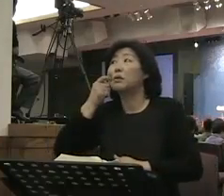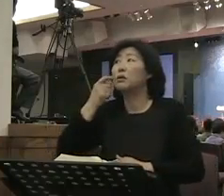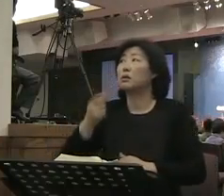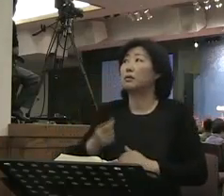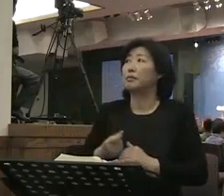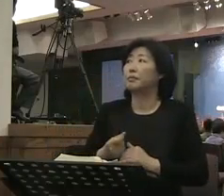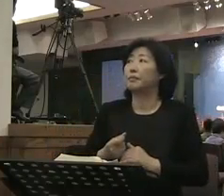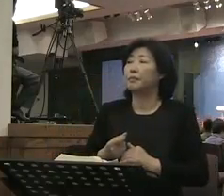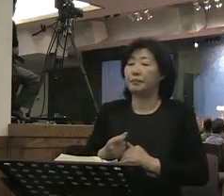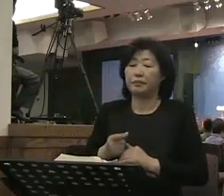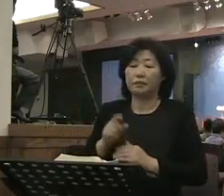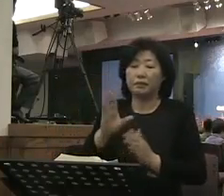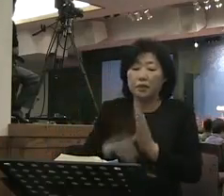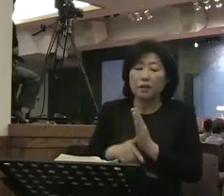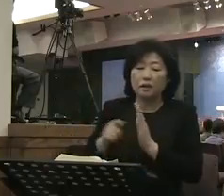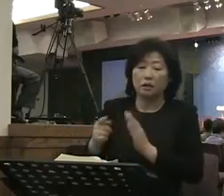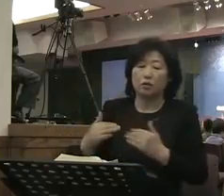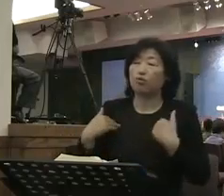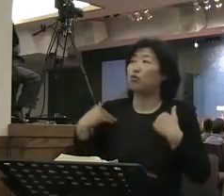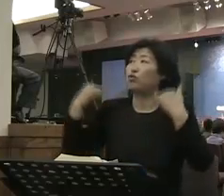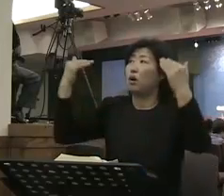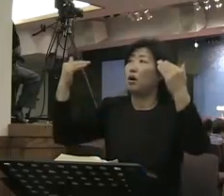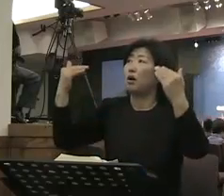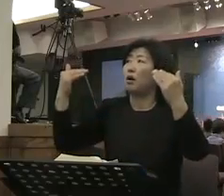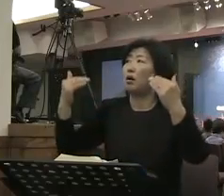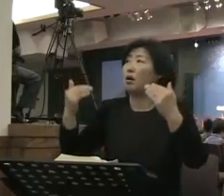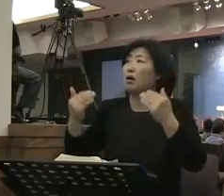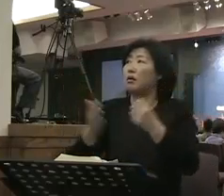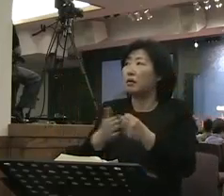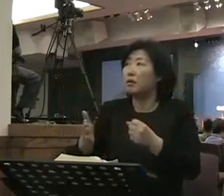애들리스 저는 자라났습니다. 그러나 소련,